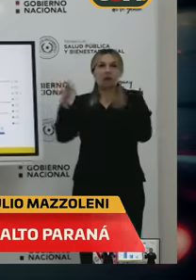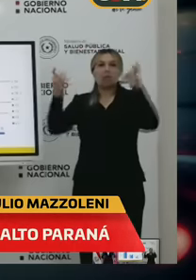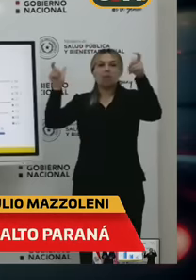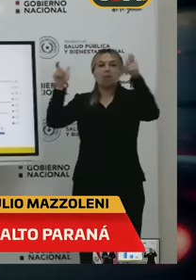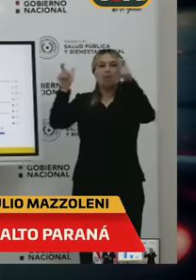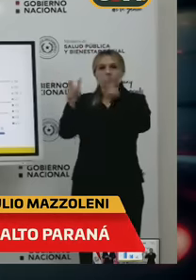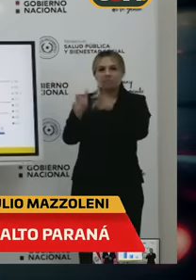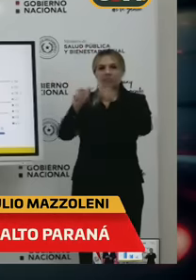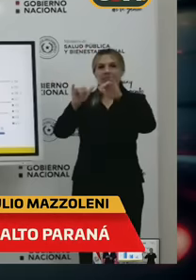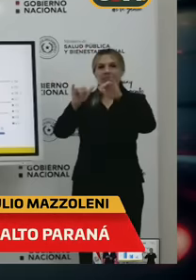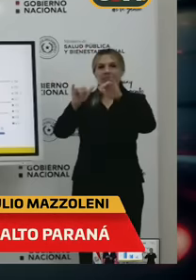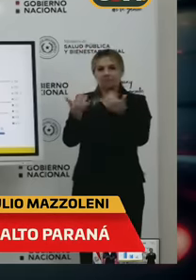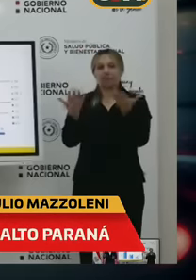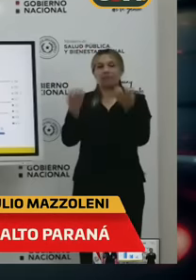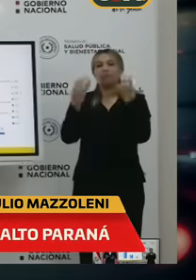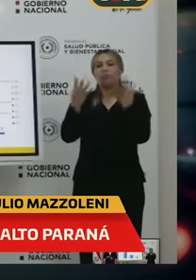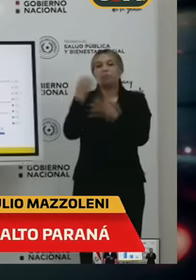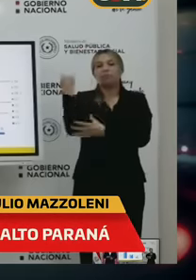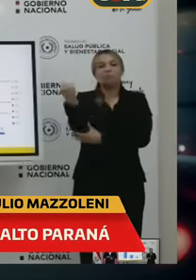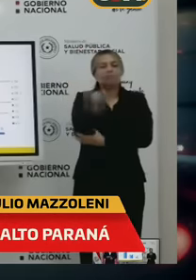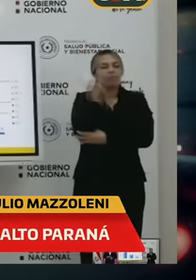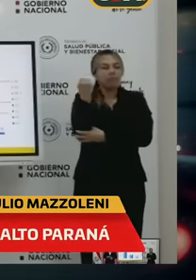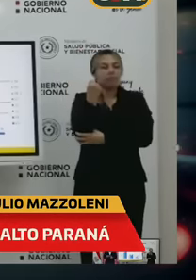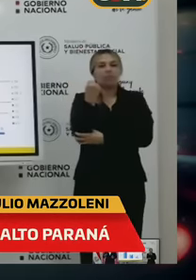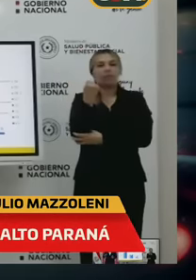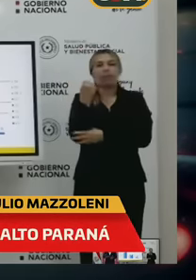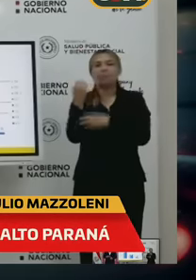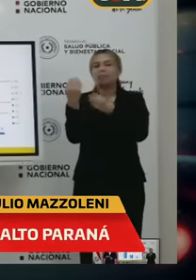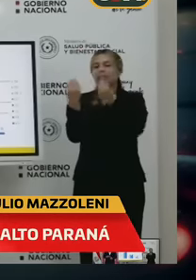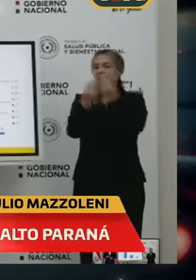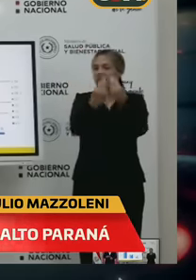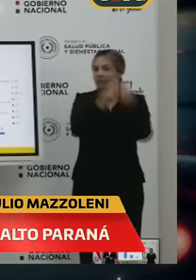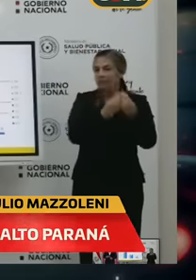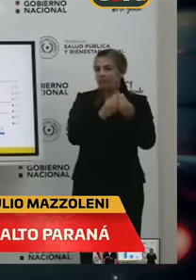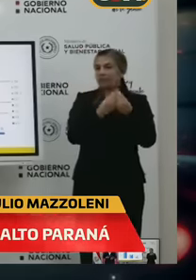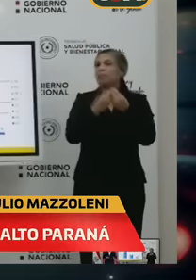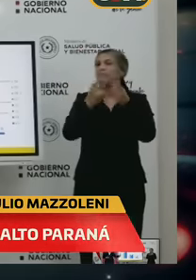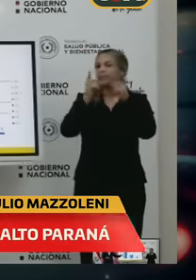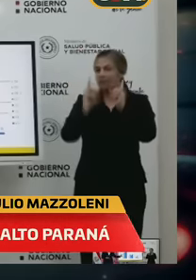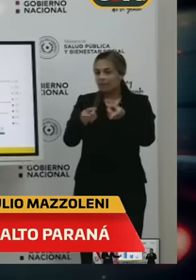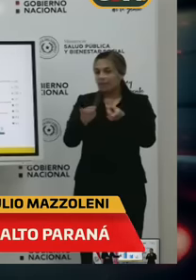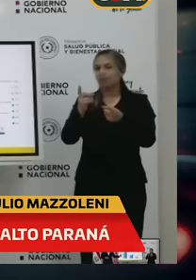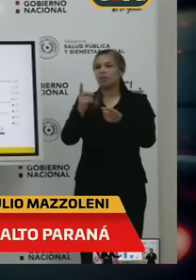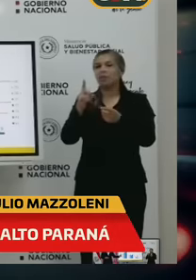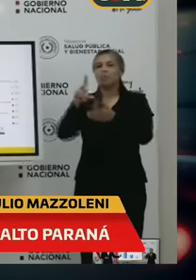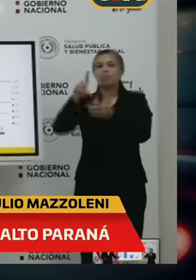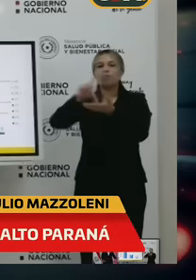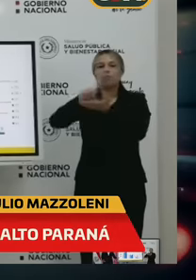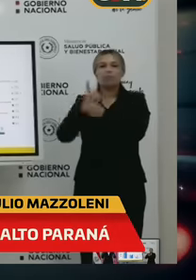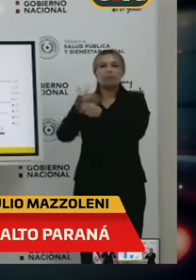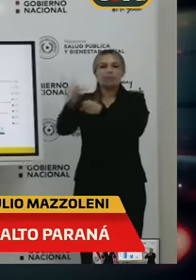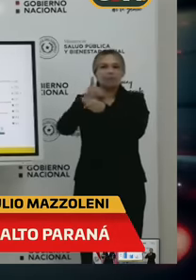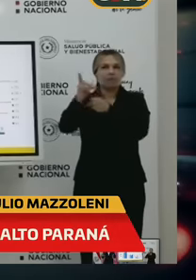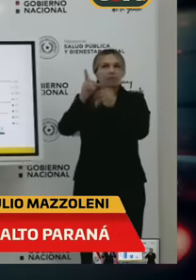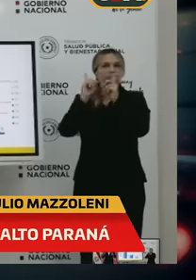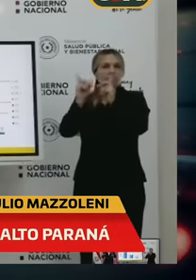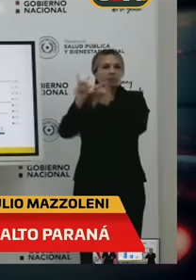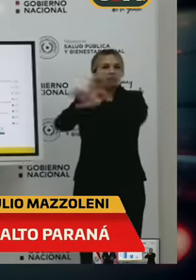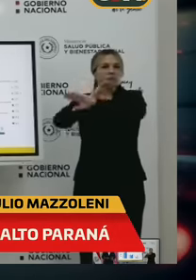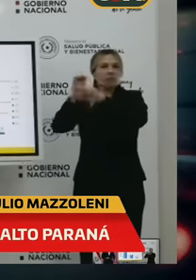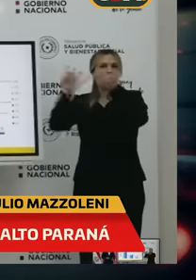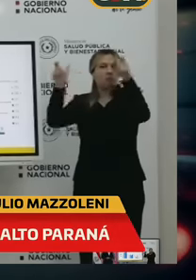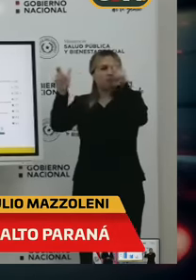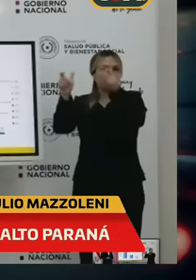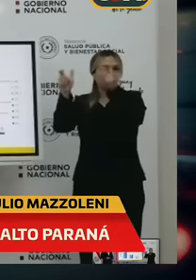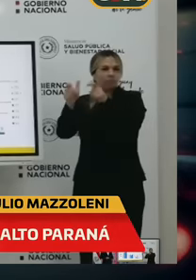reducidos. Es absolutamente esencial que toda la gente, pero en particular también del departamento, permita sostener estos números y sobre todo con el